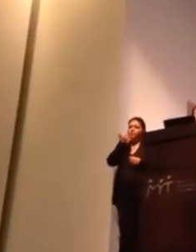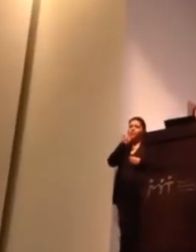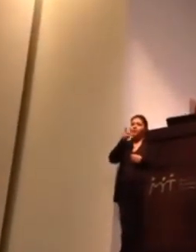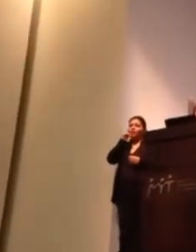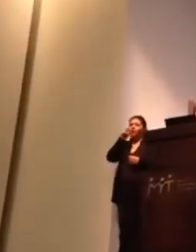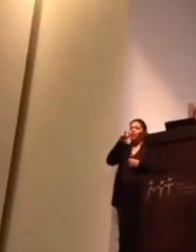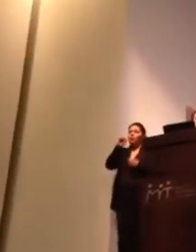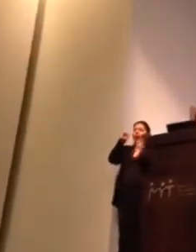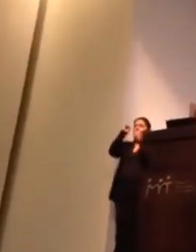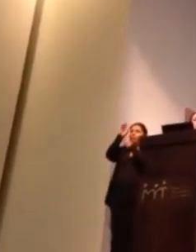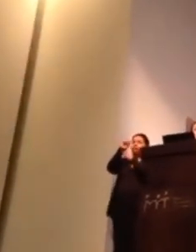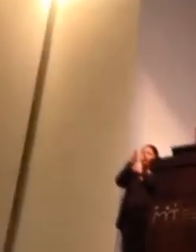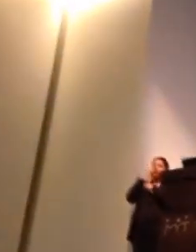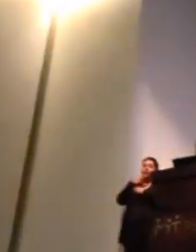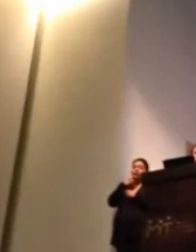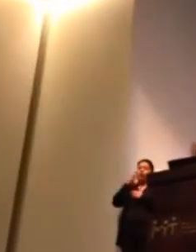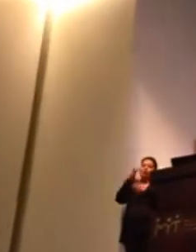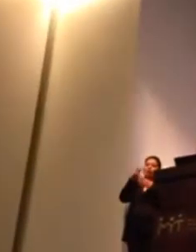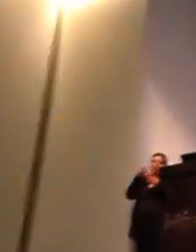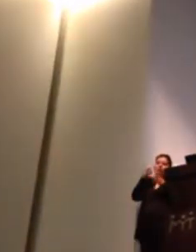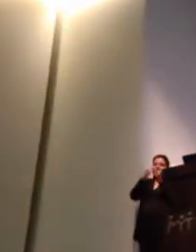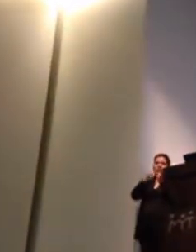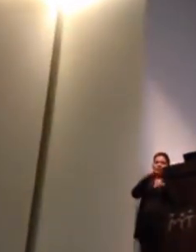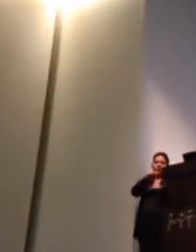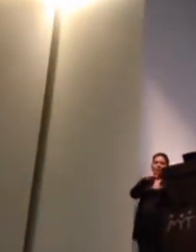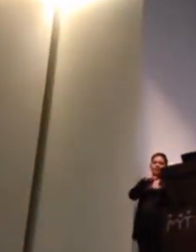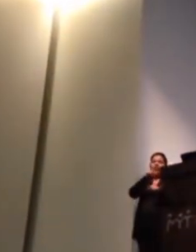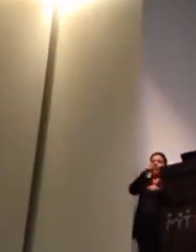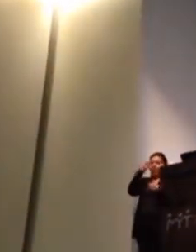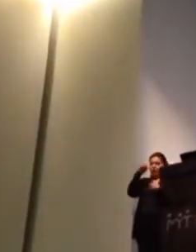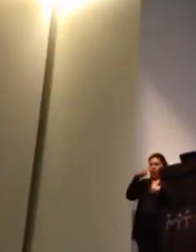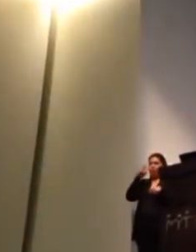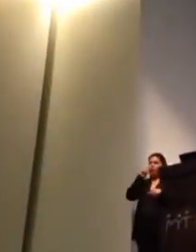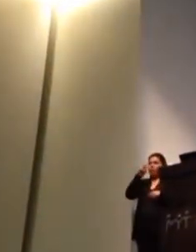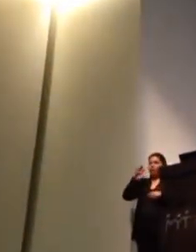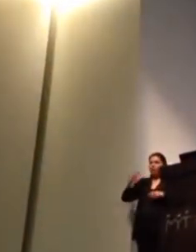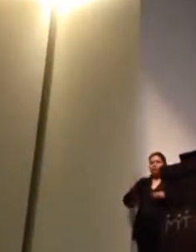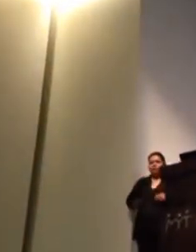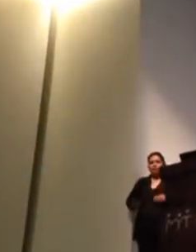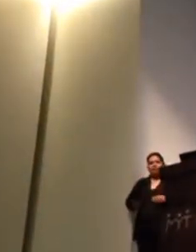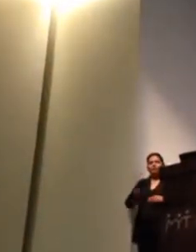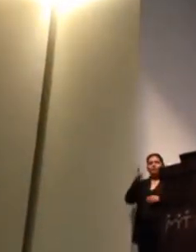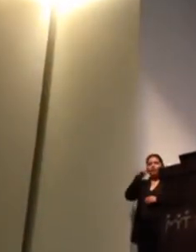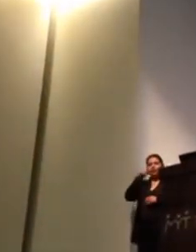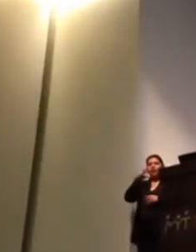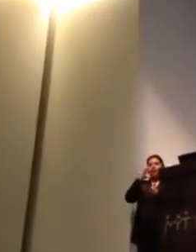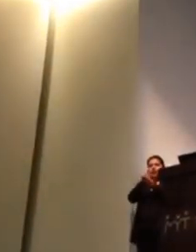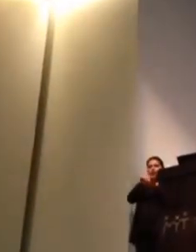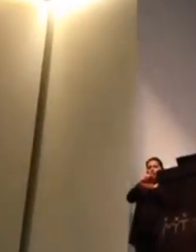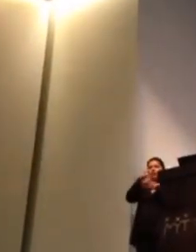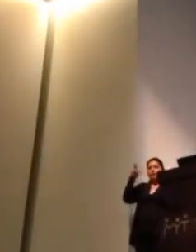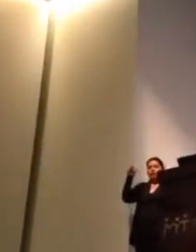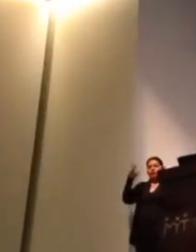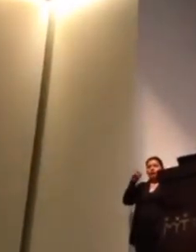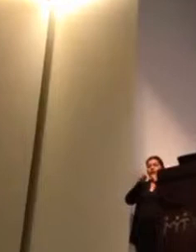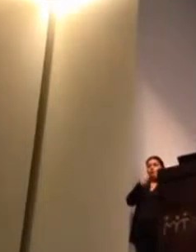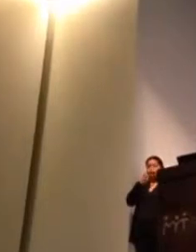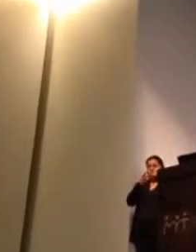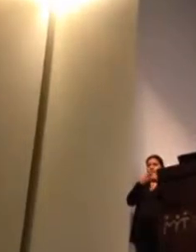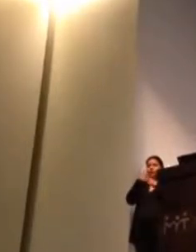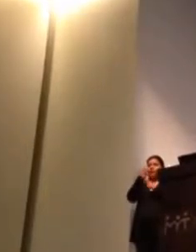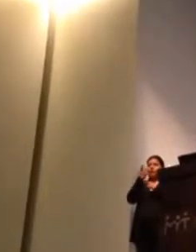donde no hay. Exactamente. Bueno, ahorita vamos a ver las características, pero qué bueno que retomas ese tema, porque ahora queremos